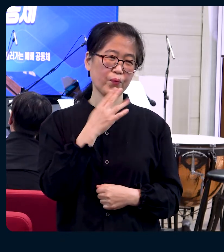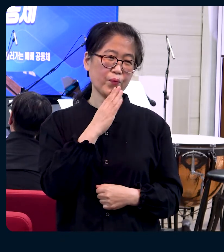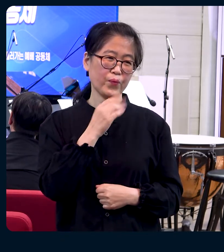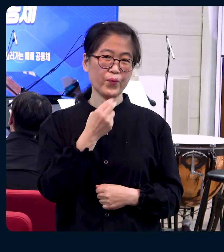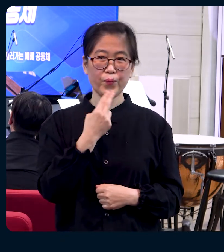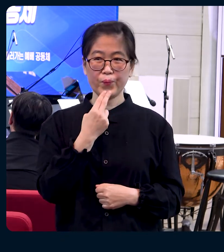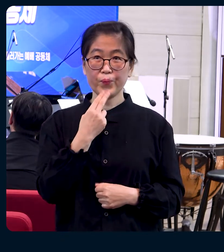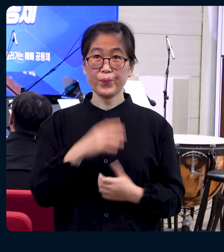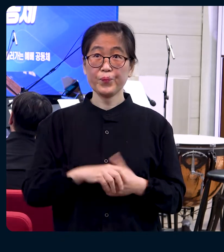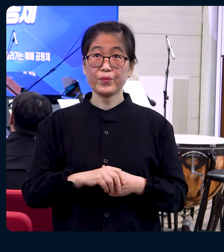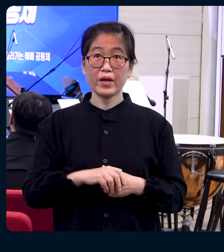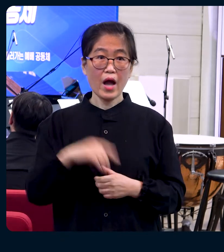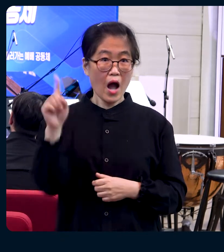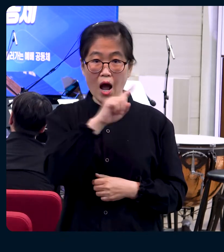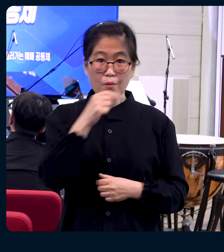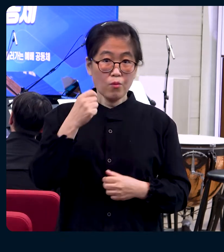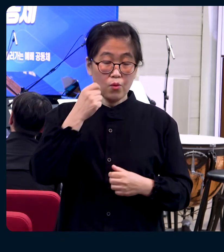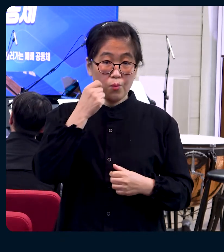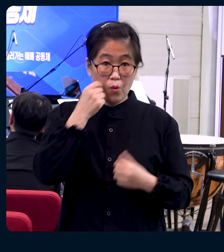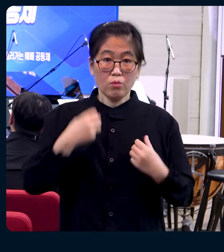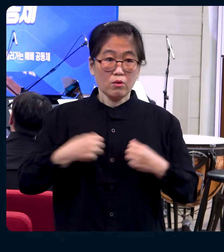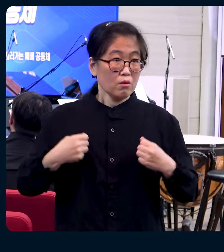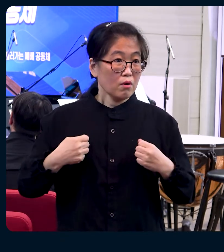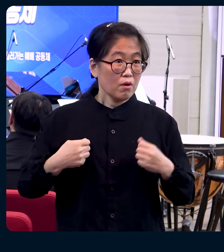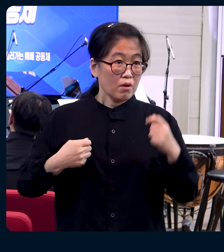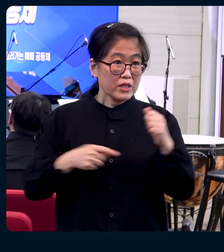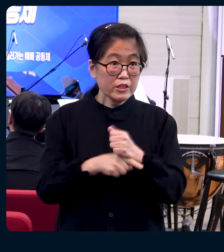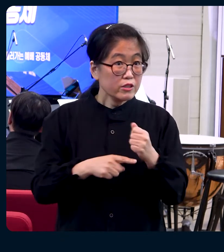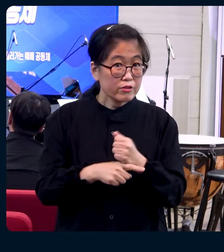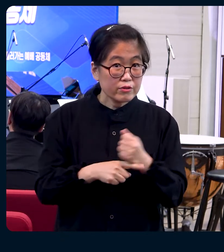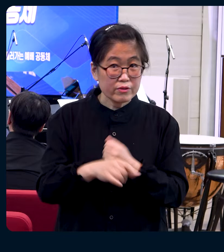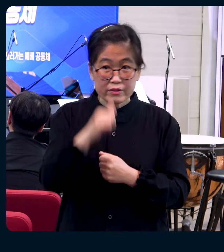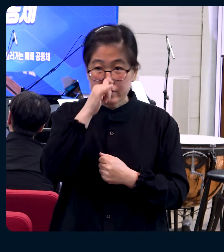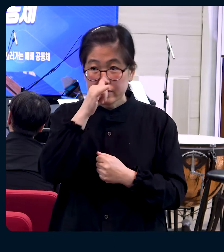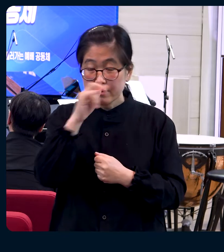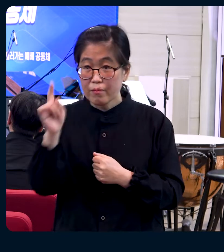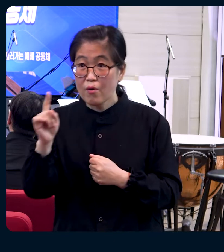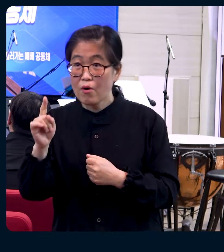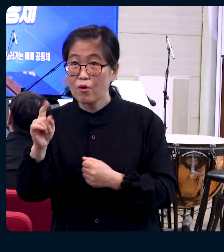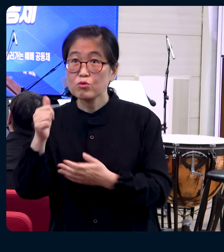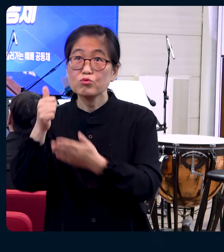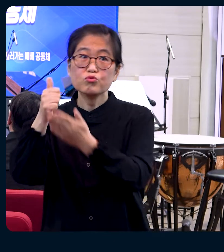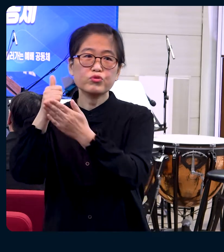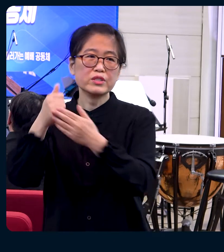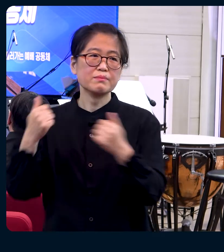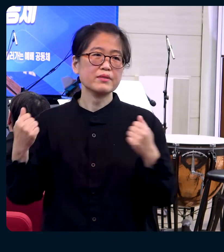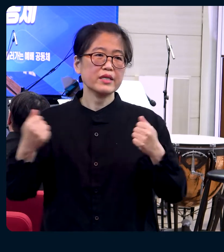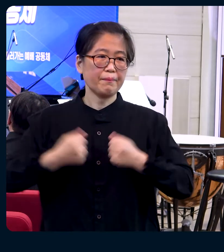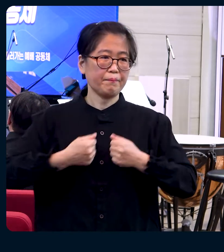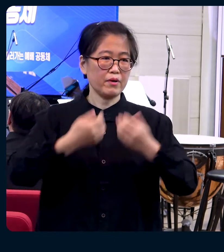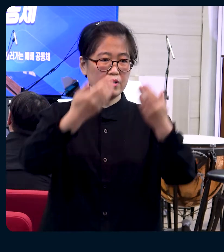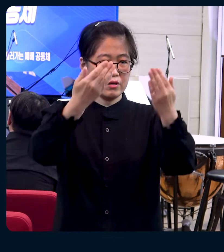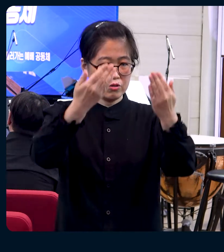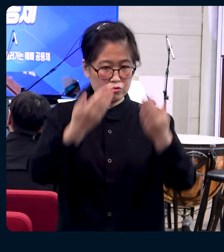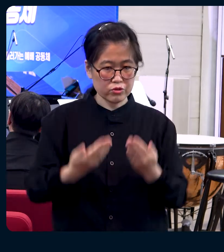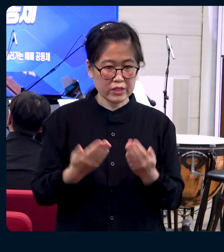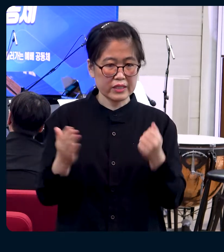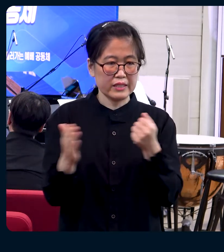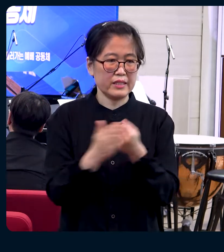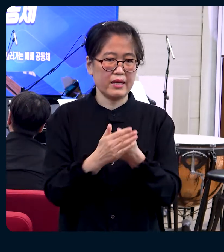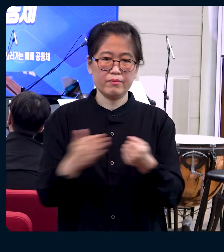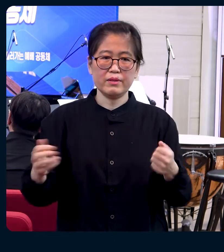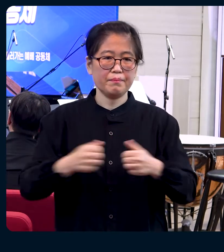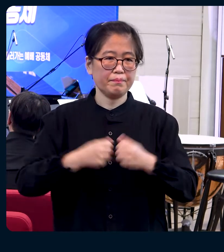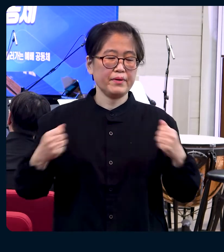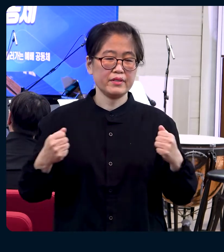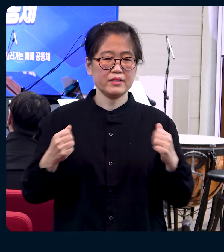것입니다. 아무도 못 벗깁니다. 이유가 있는데 주님이 입혀주시면 벗길 자가